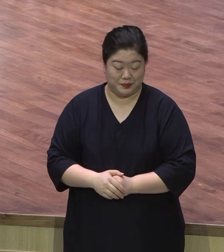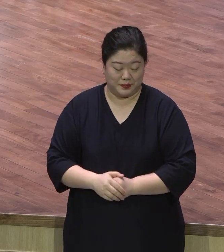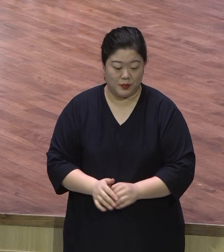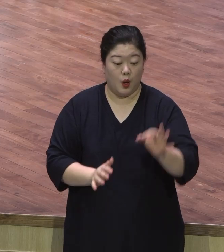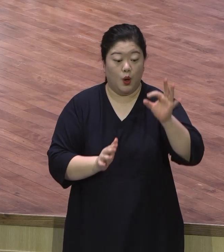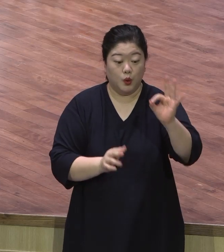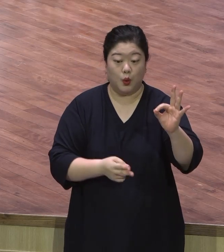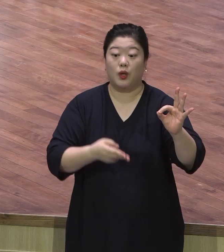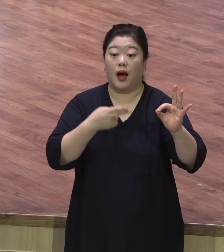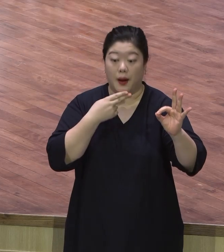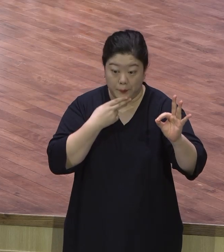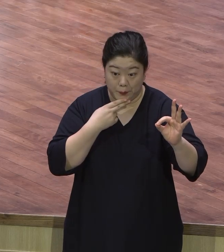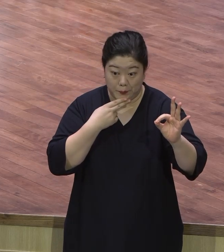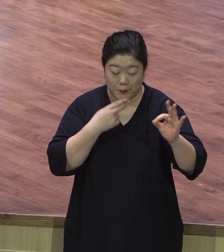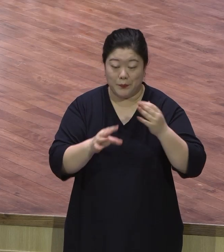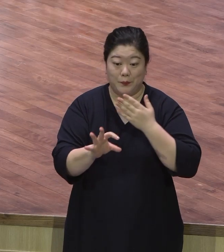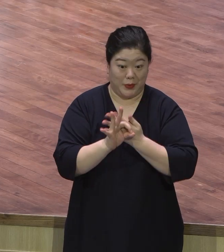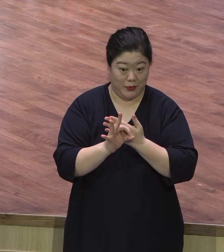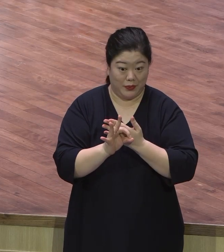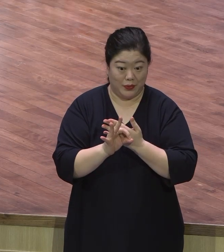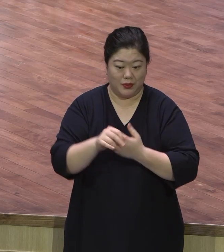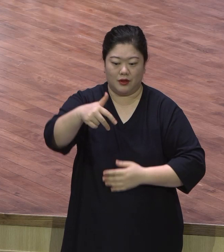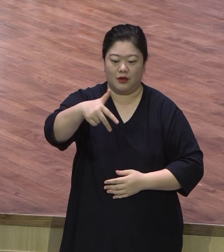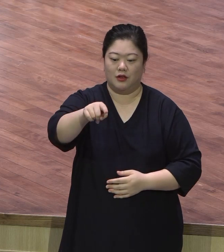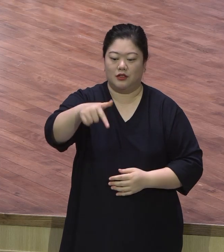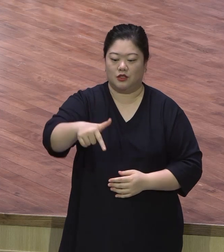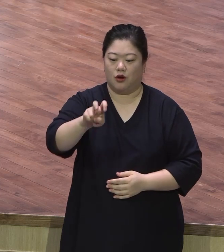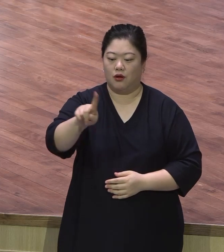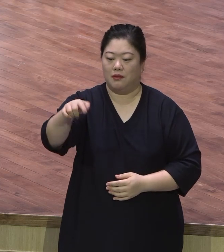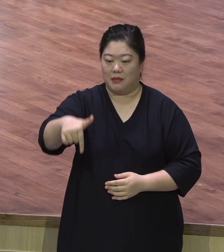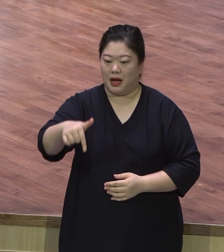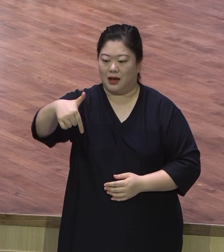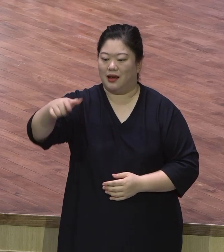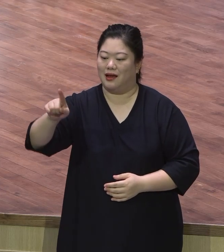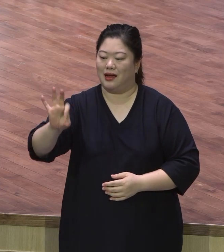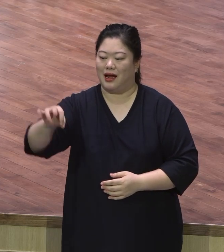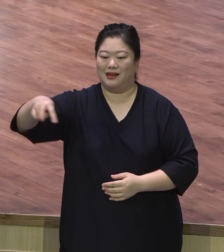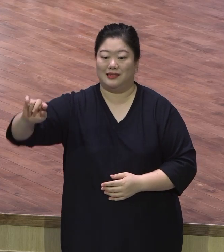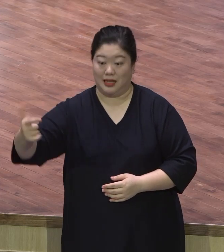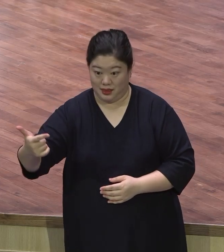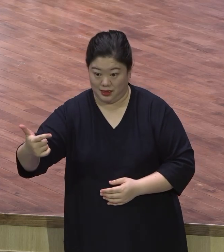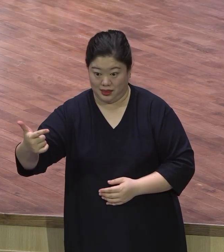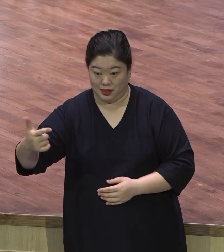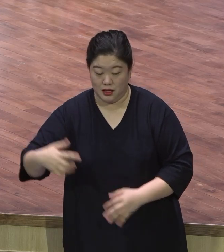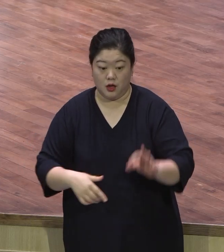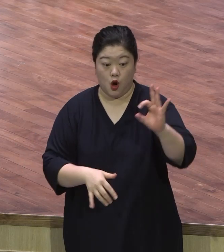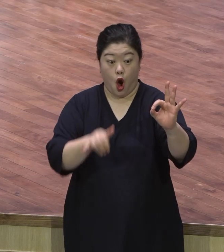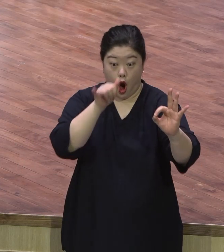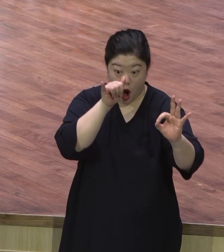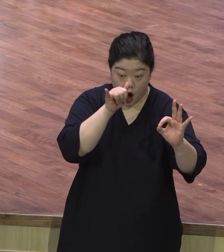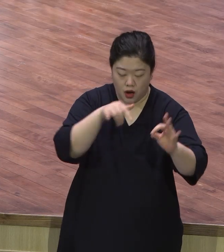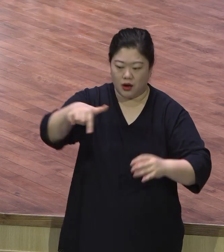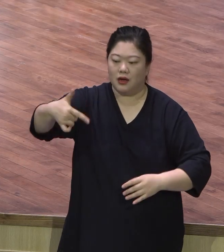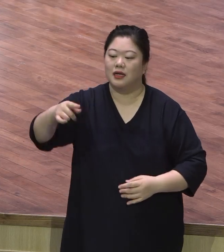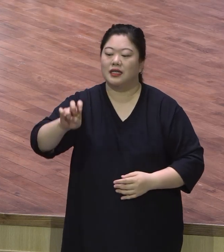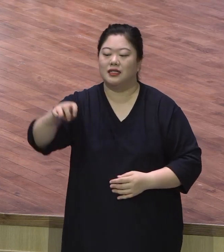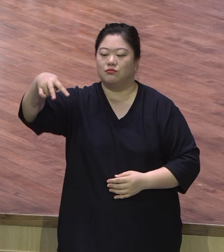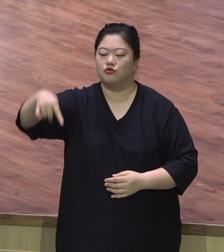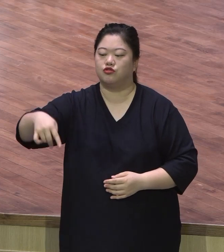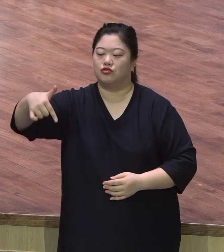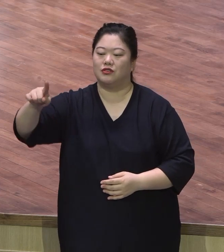돈이 없으면 정막강산이고 돈이 있으면 금수강산이다.